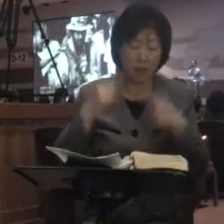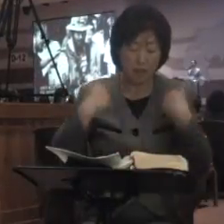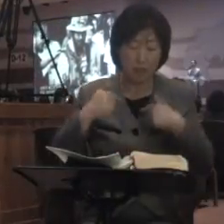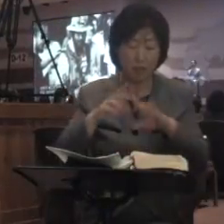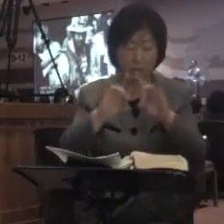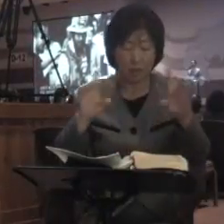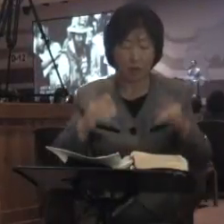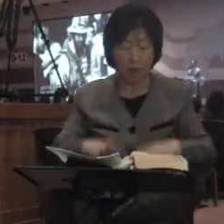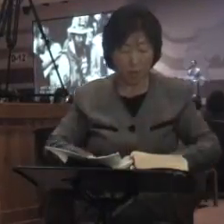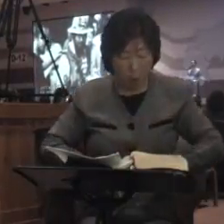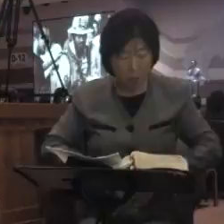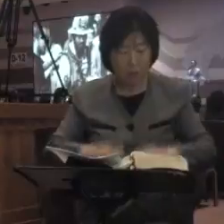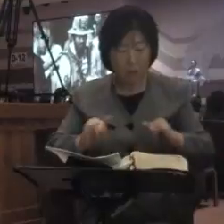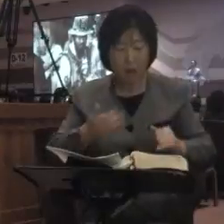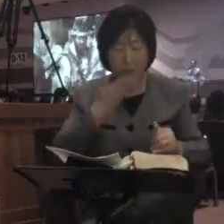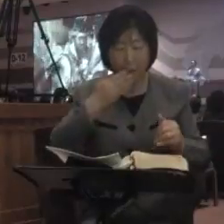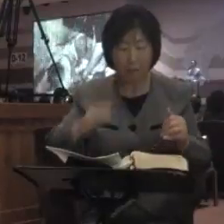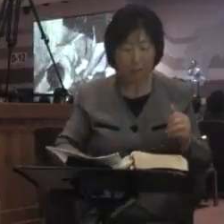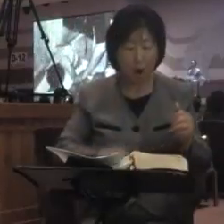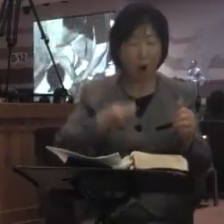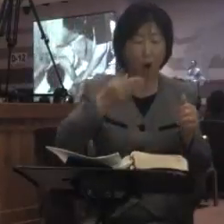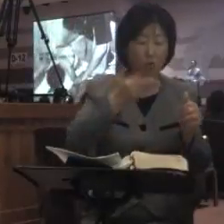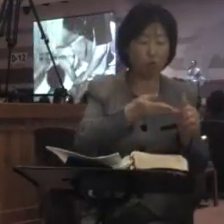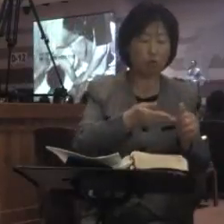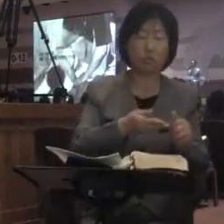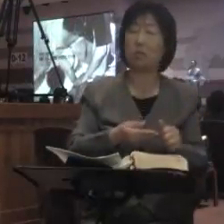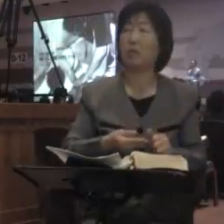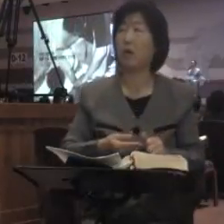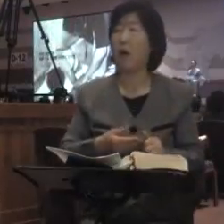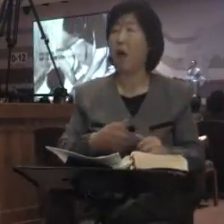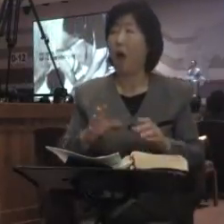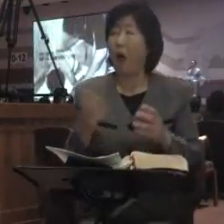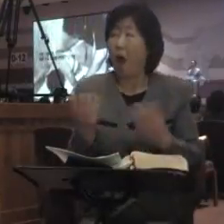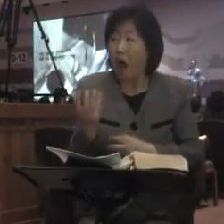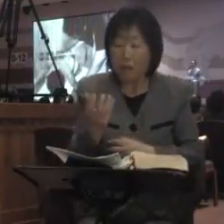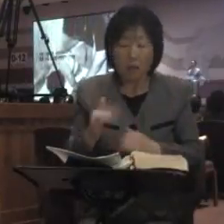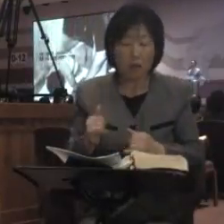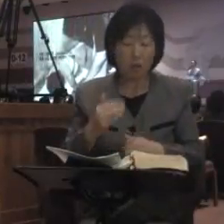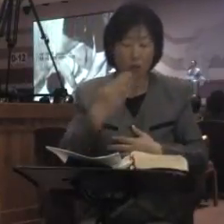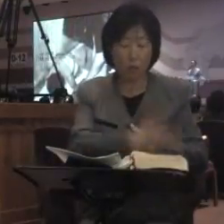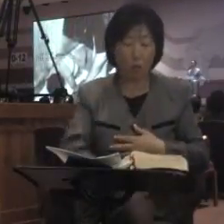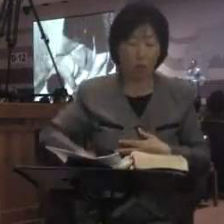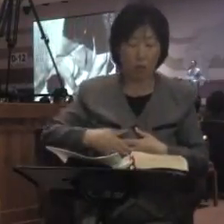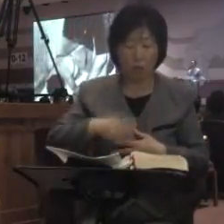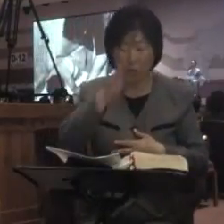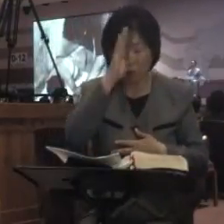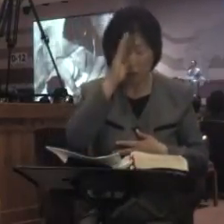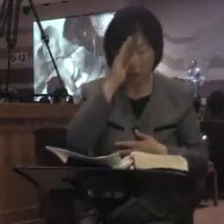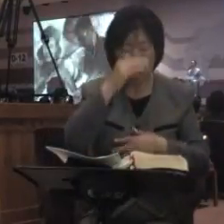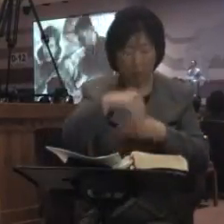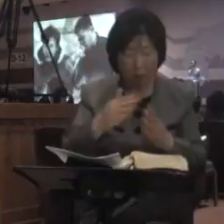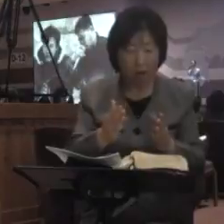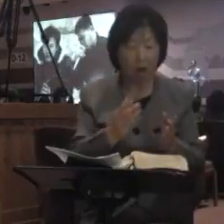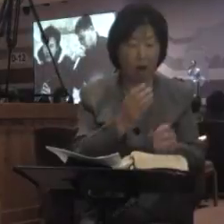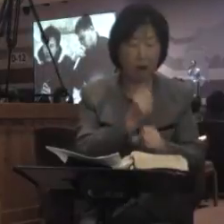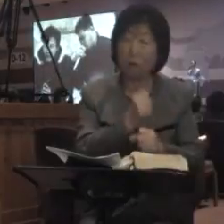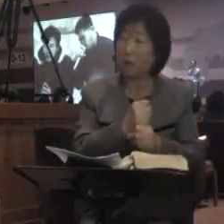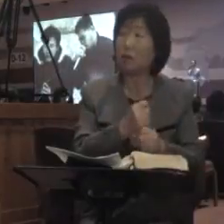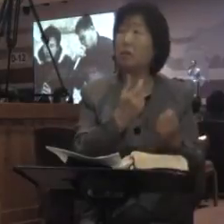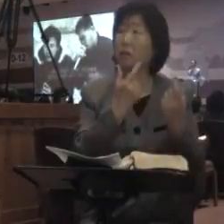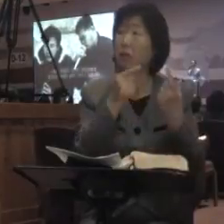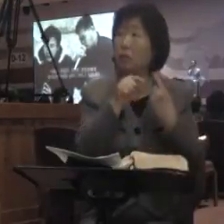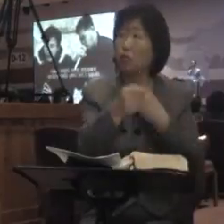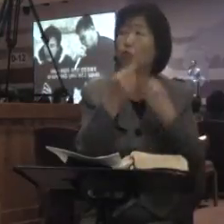배고픈 이들에게 밥을 퍼주었던 것처럼, 아픈 이들에게 몸을 누일 병상을 마련했던 것처럼,